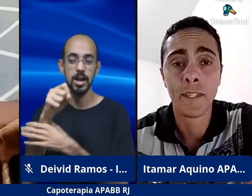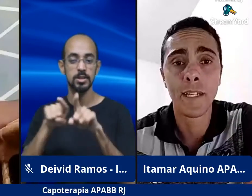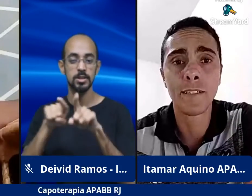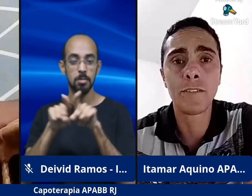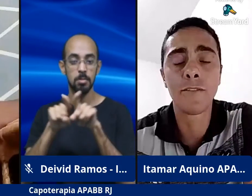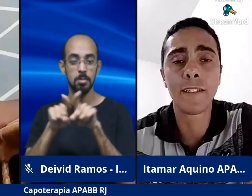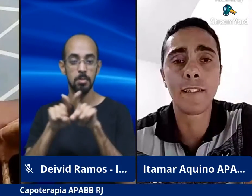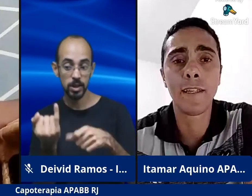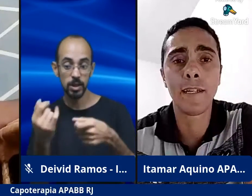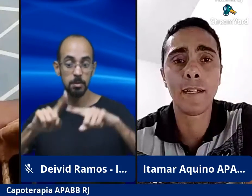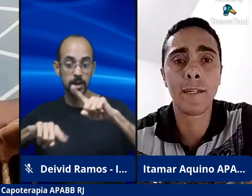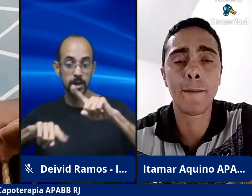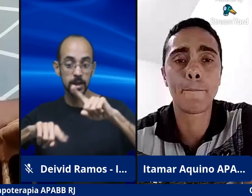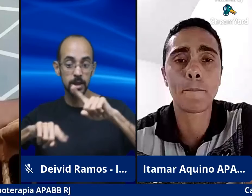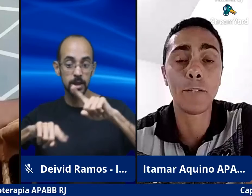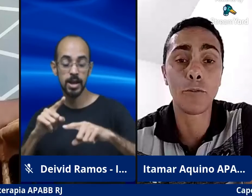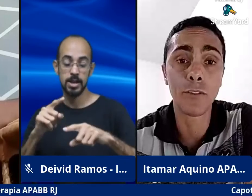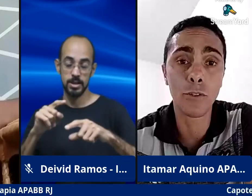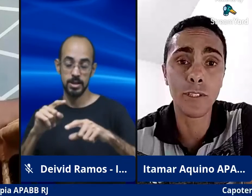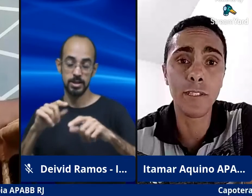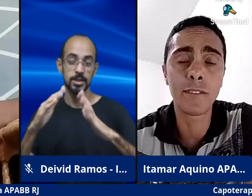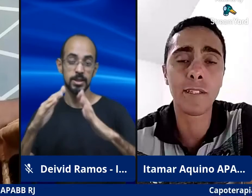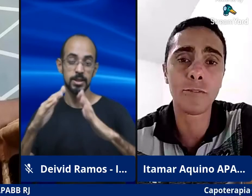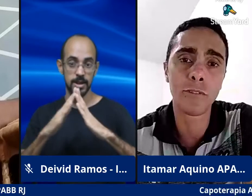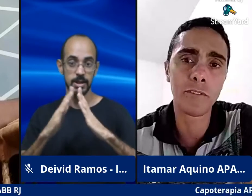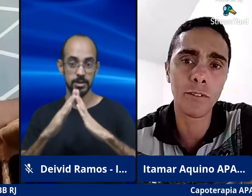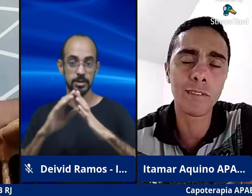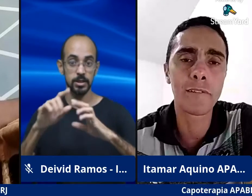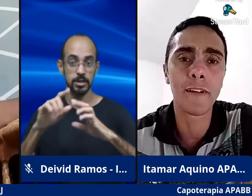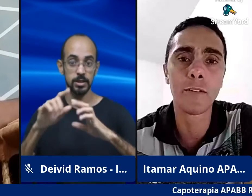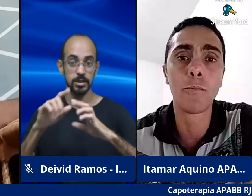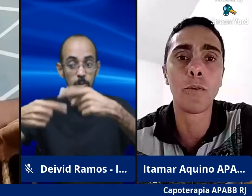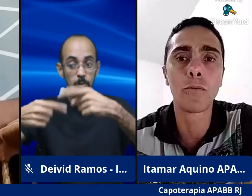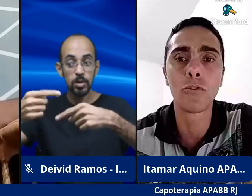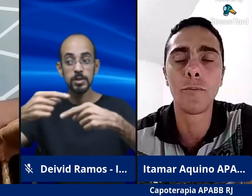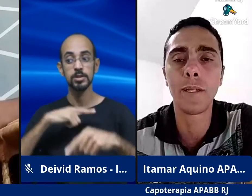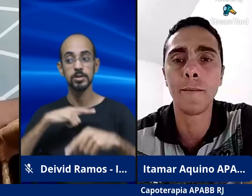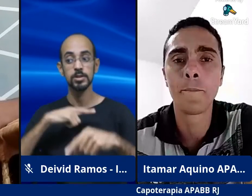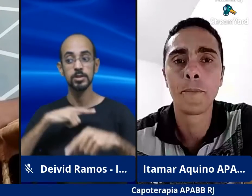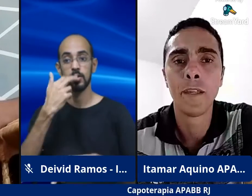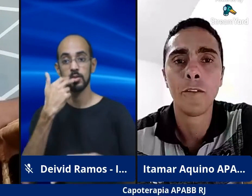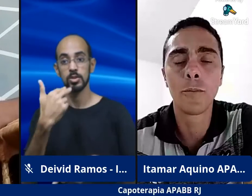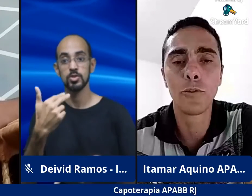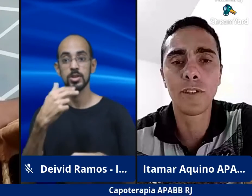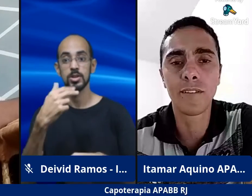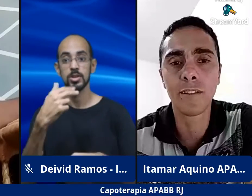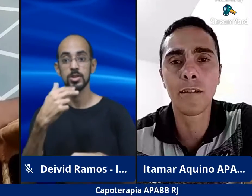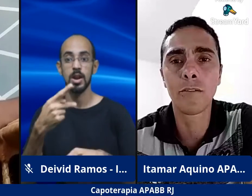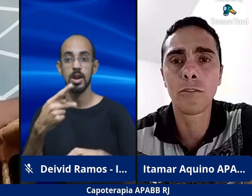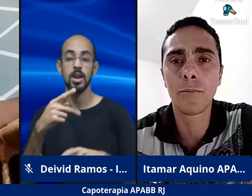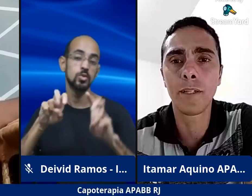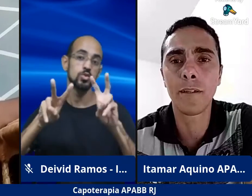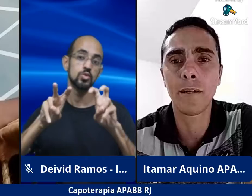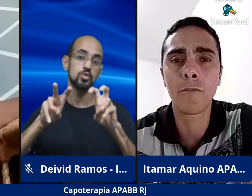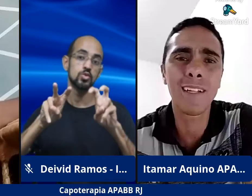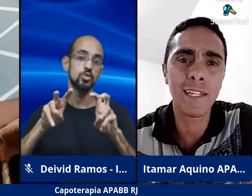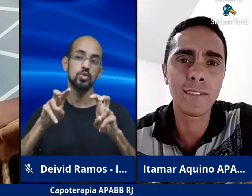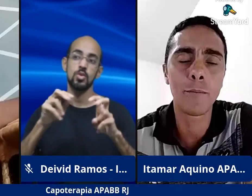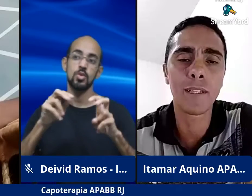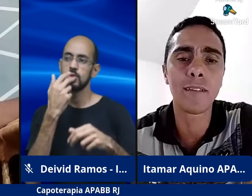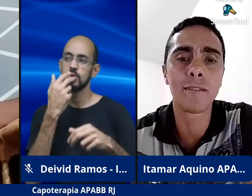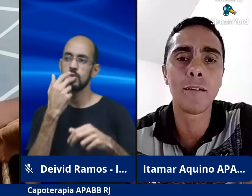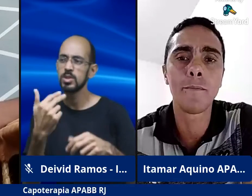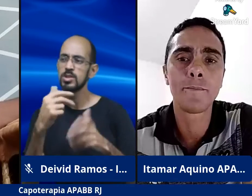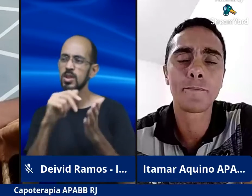semana, a gente vai ter a nutricionista, as nutricionistas falando um pouco sobre nutrição, sobre a